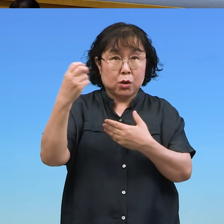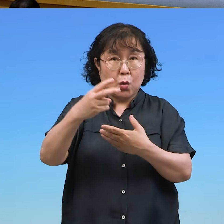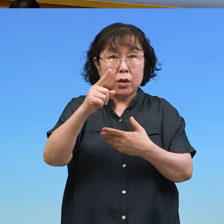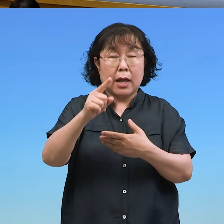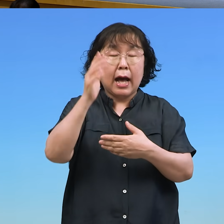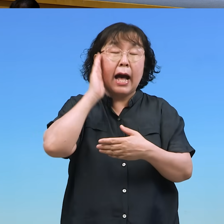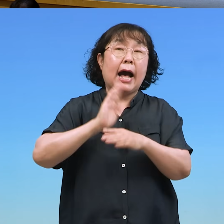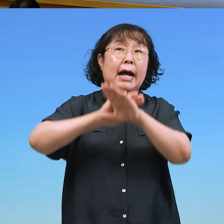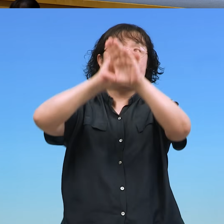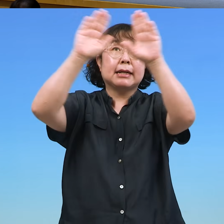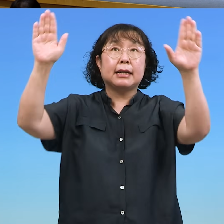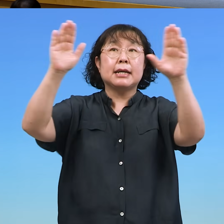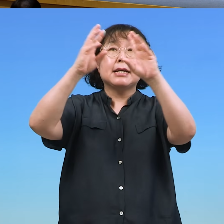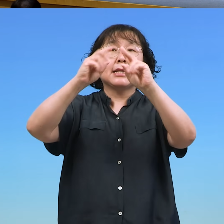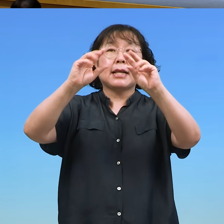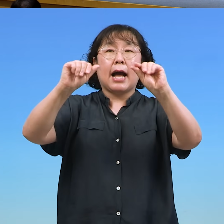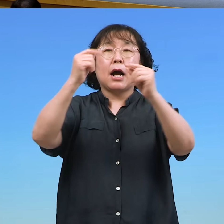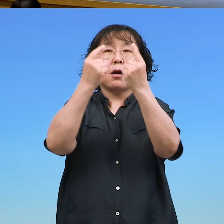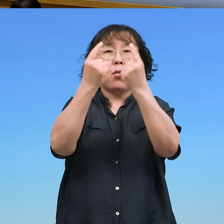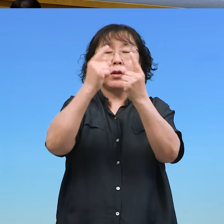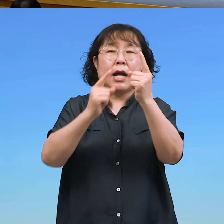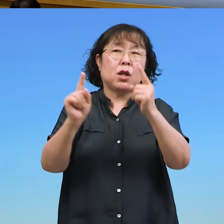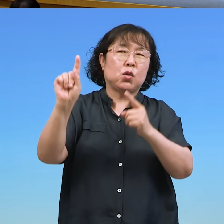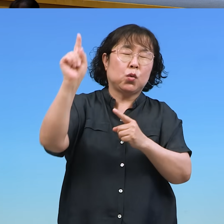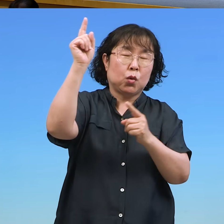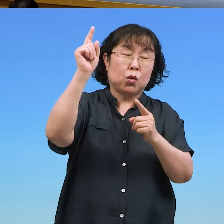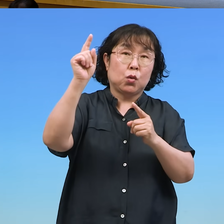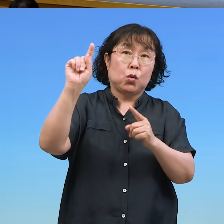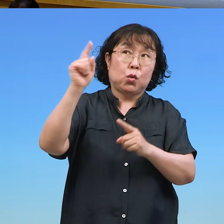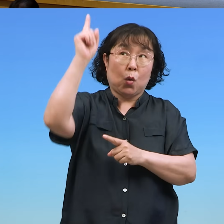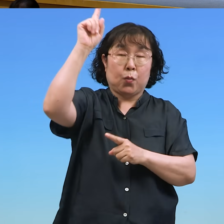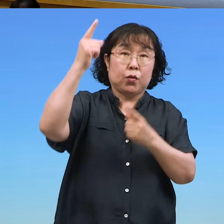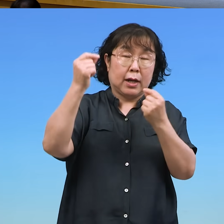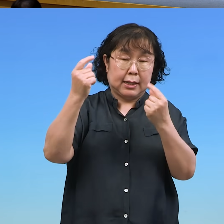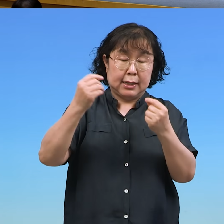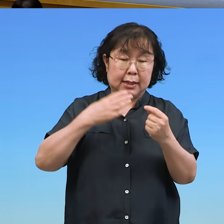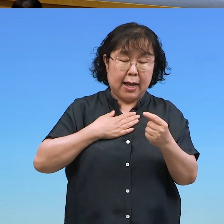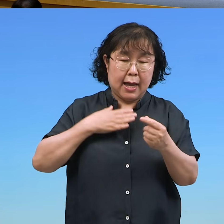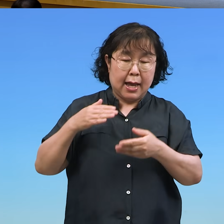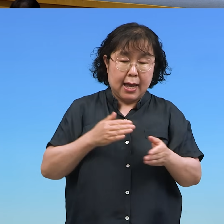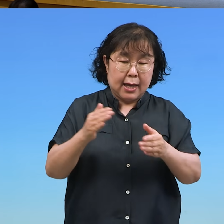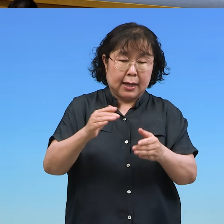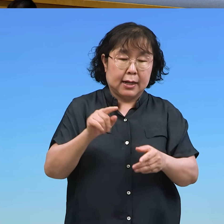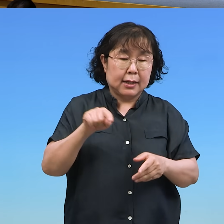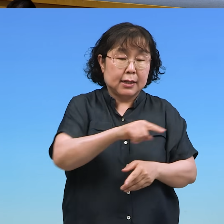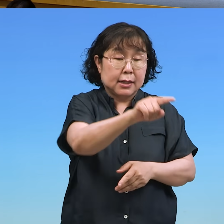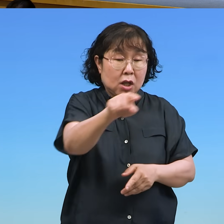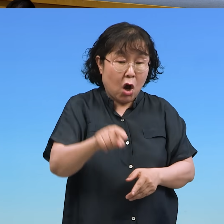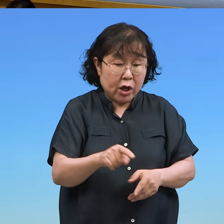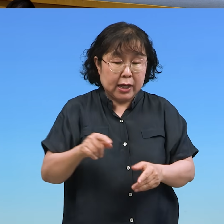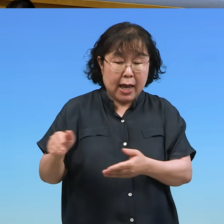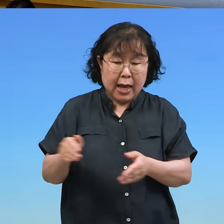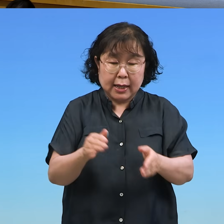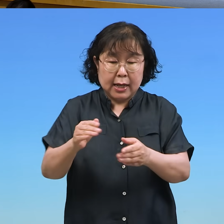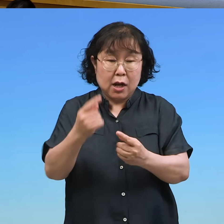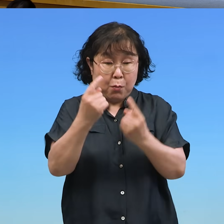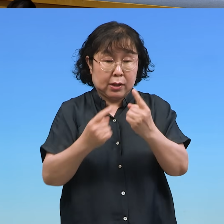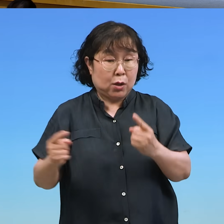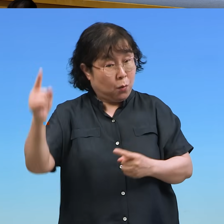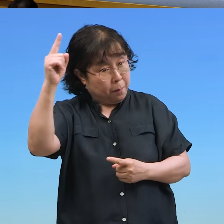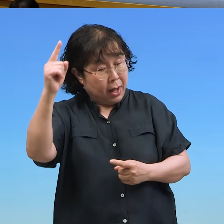9절. 이는 하늘이 땅보다 높음 같이 내 길은 너희의 길보다 높으며 내 생각은 너희의